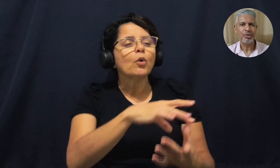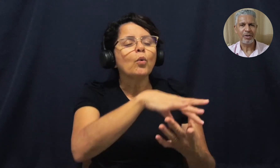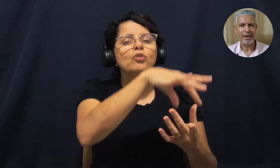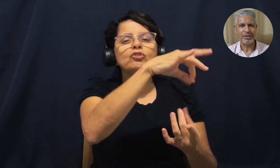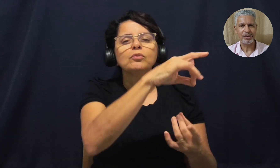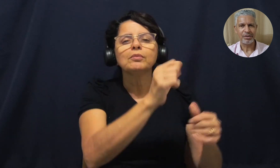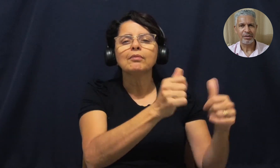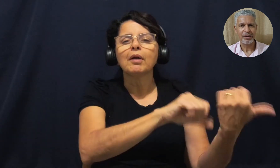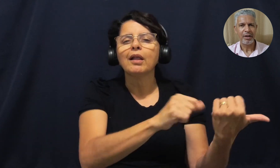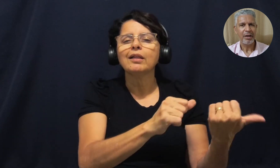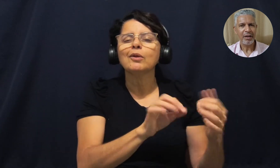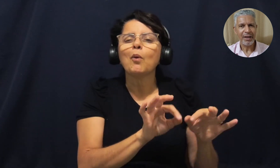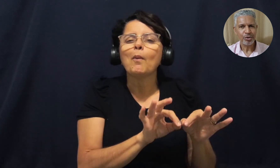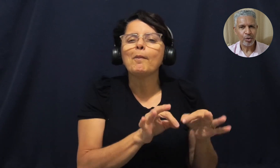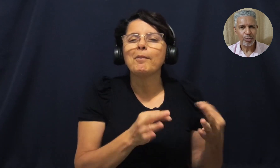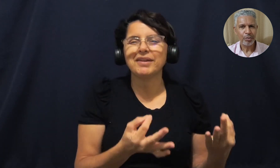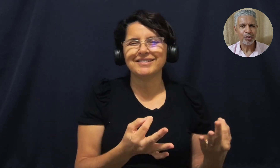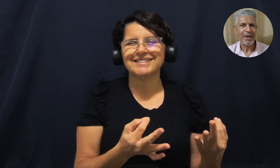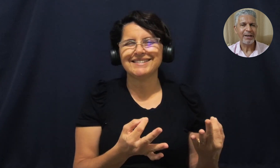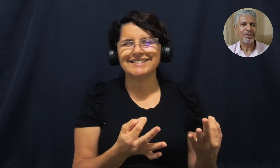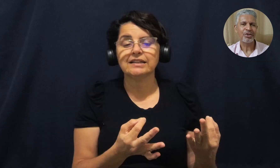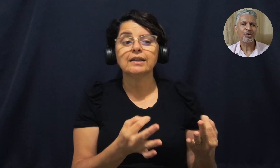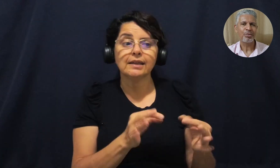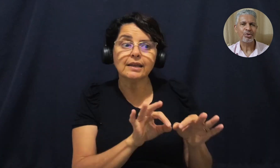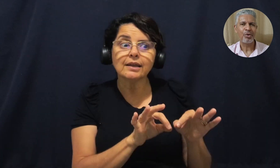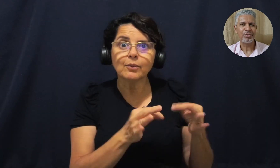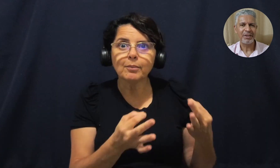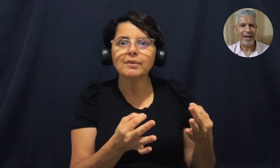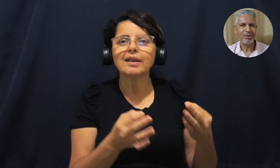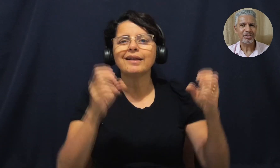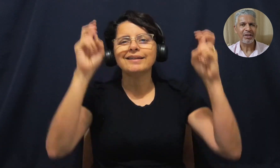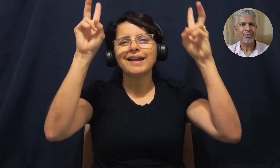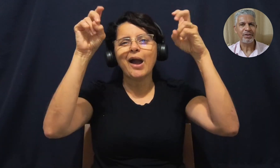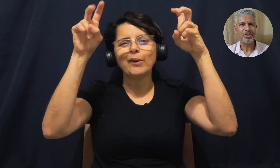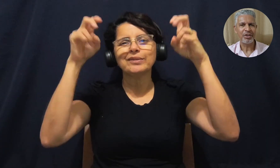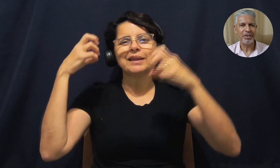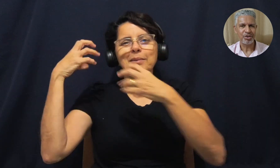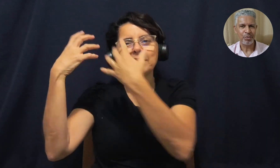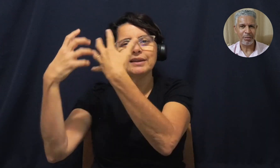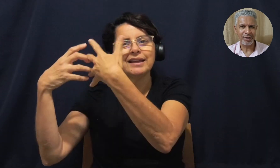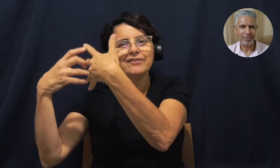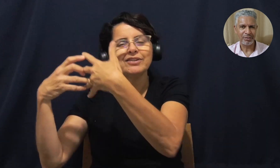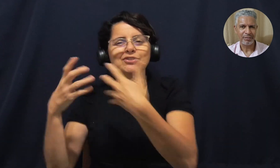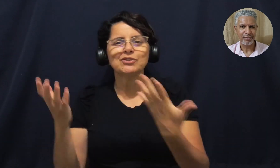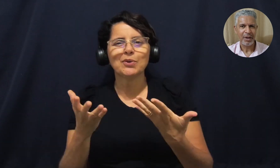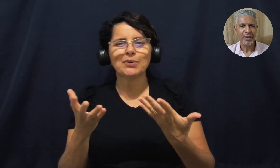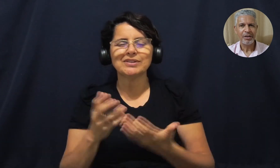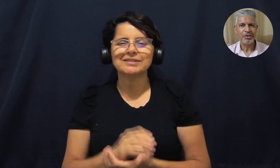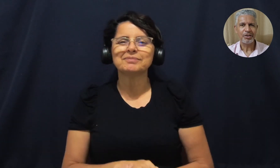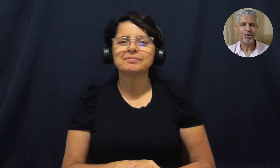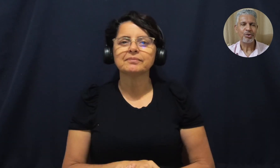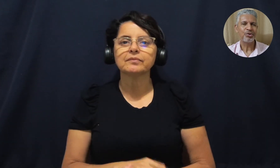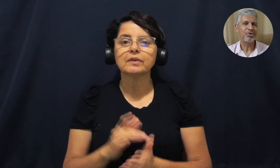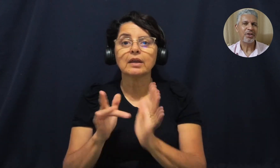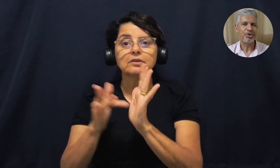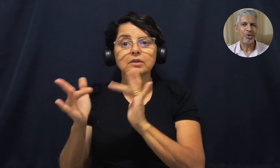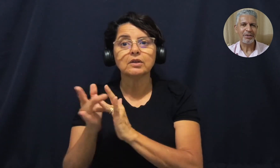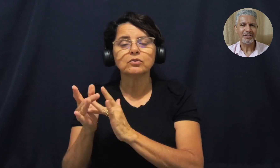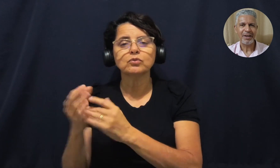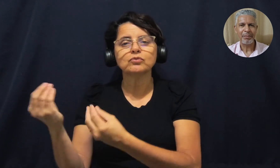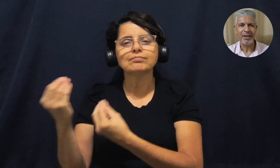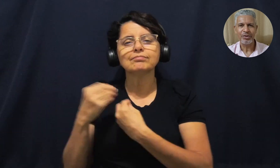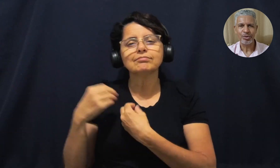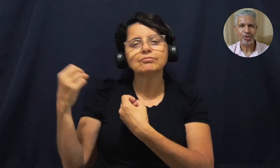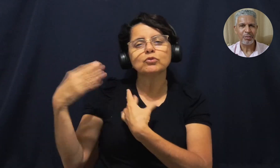sua humildade. E é sobre humildade que somos convidados a refletir neste momento. Jesus nos